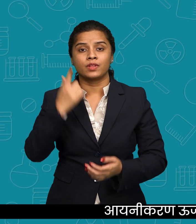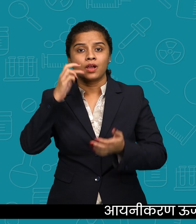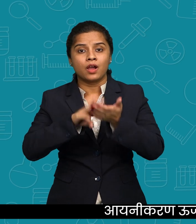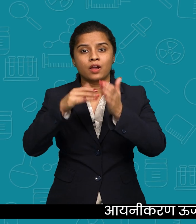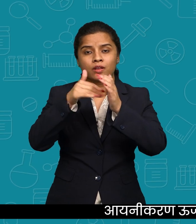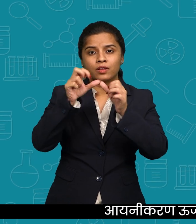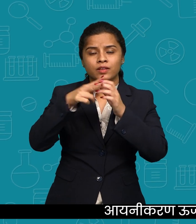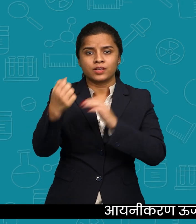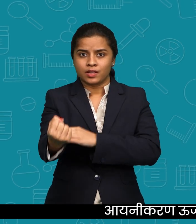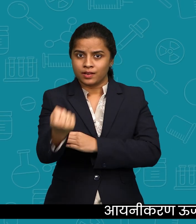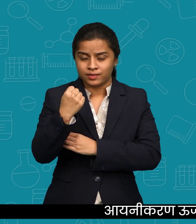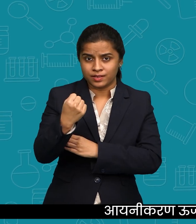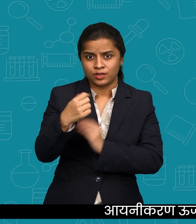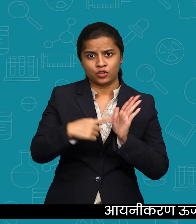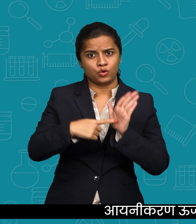आयनीकरण ऊर्जा